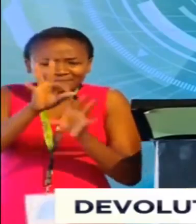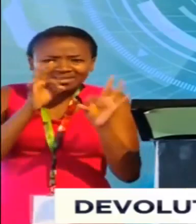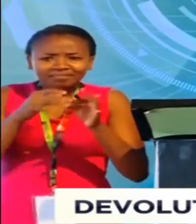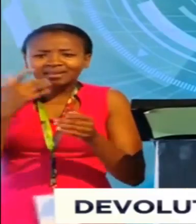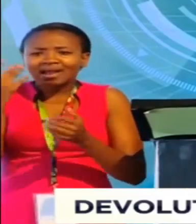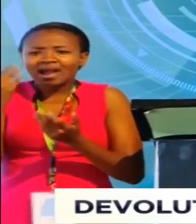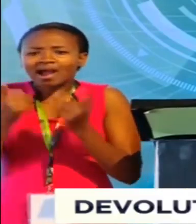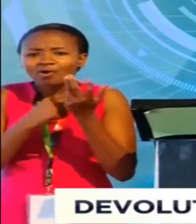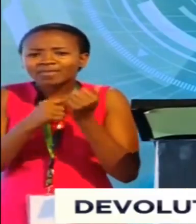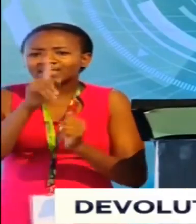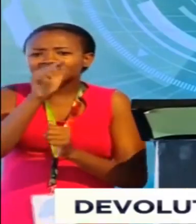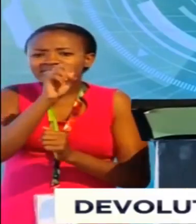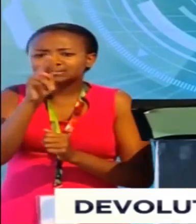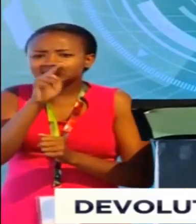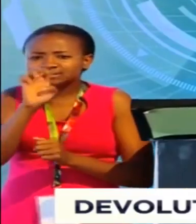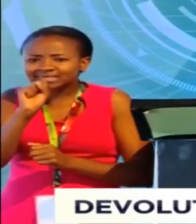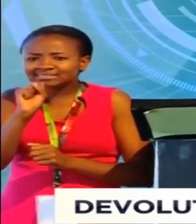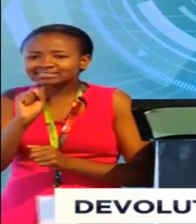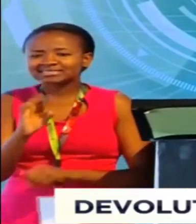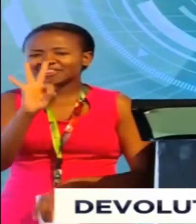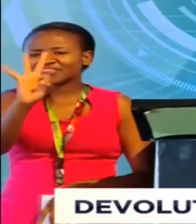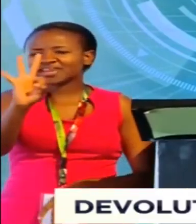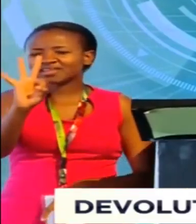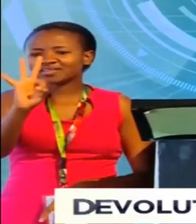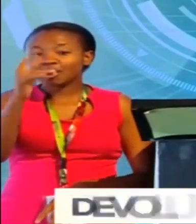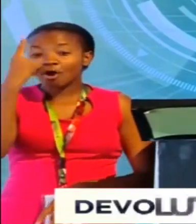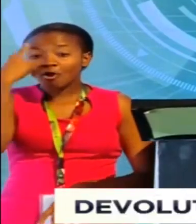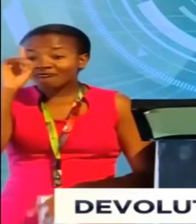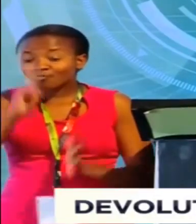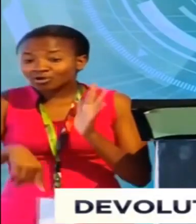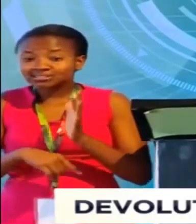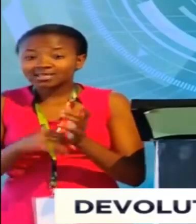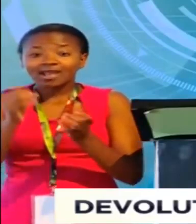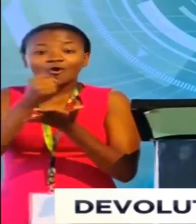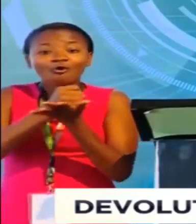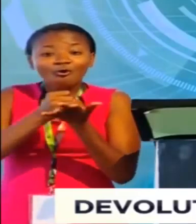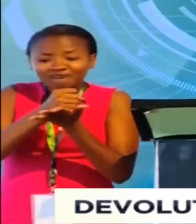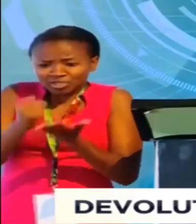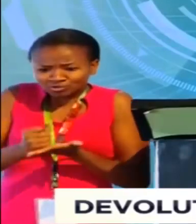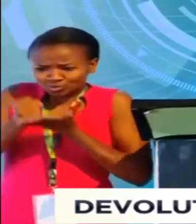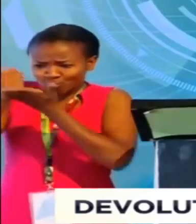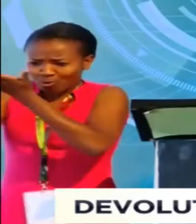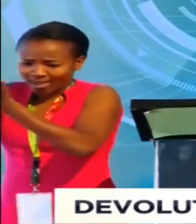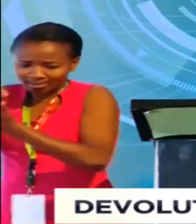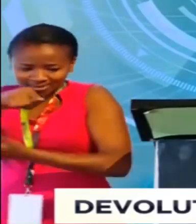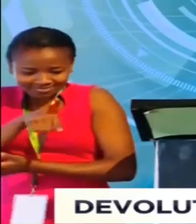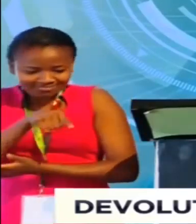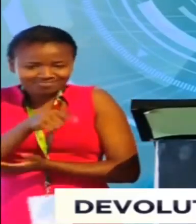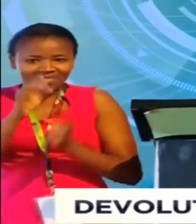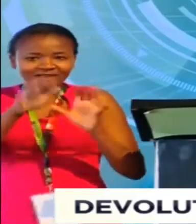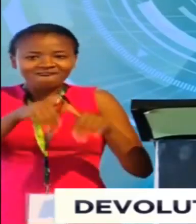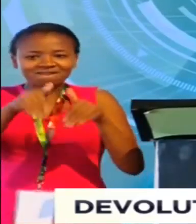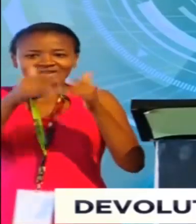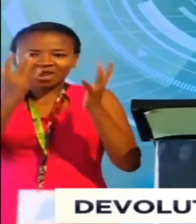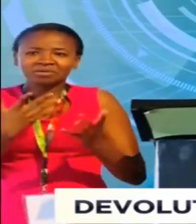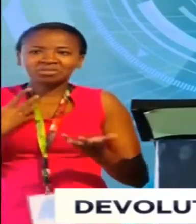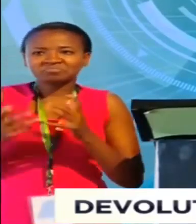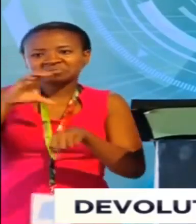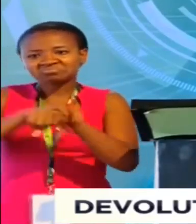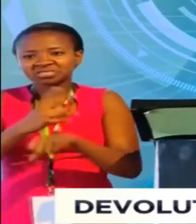tatu ya kahawa kuwezesha mkulima badala ya ile shilingi